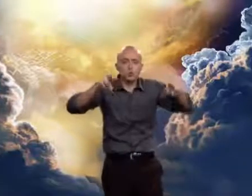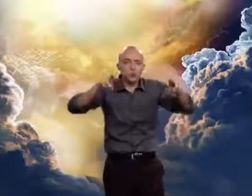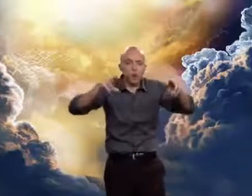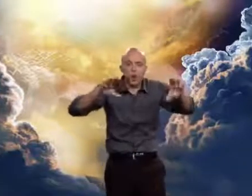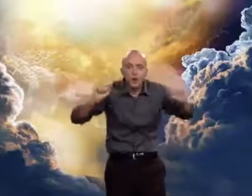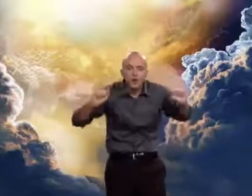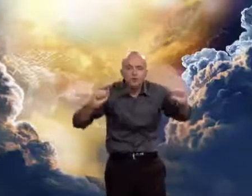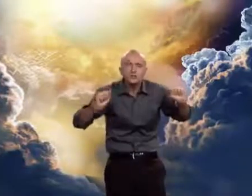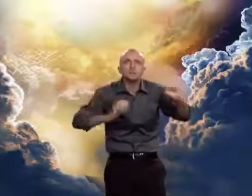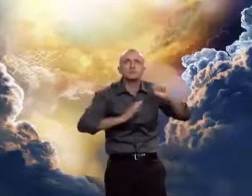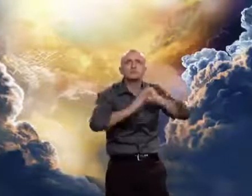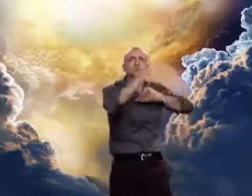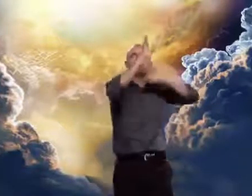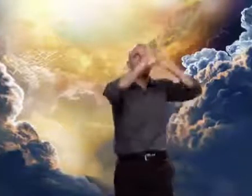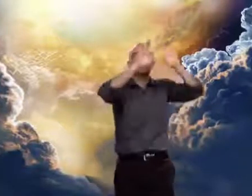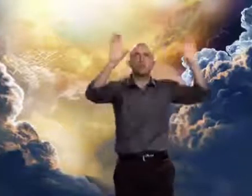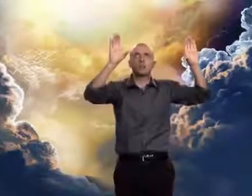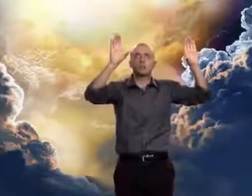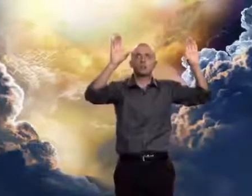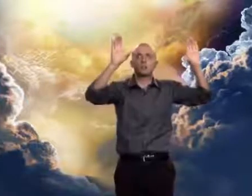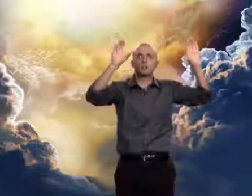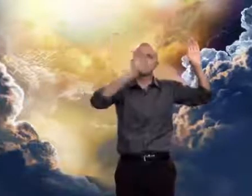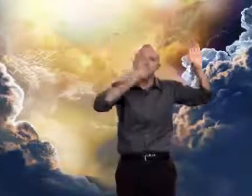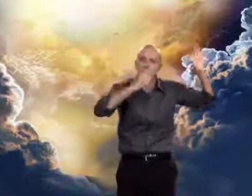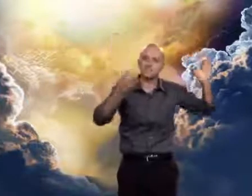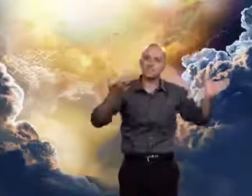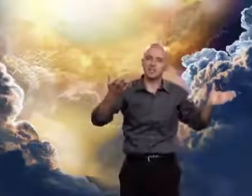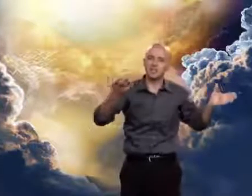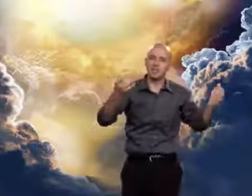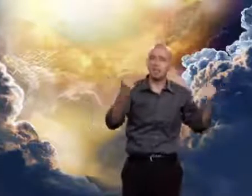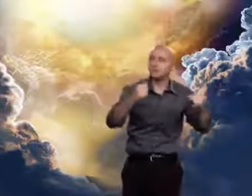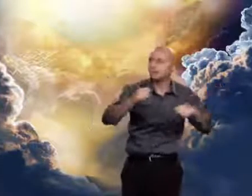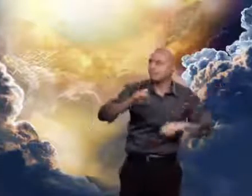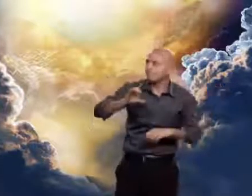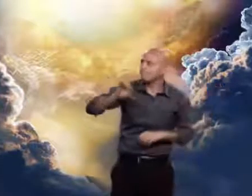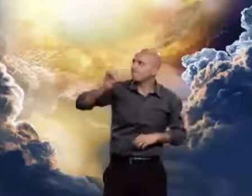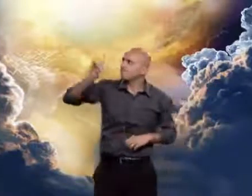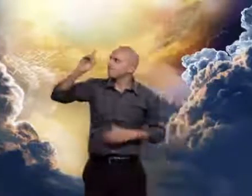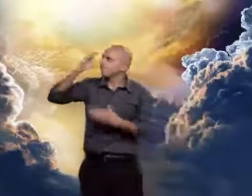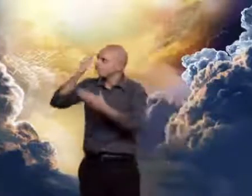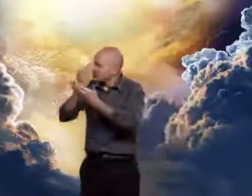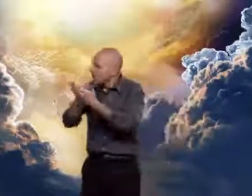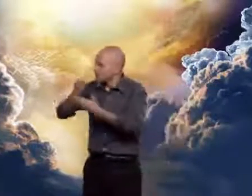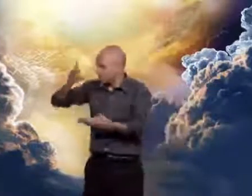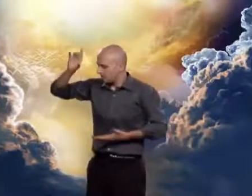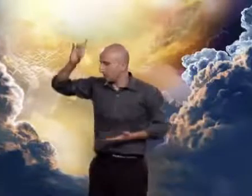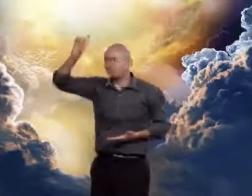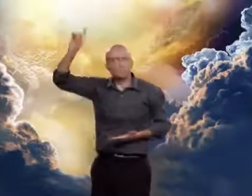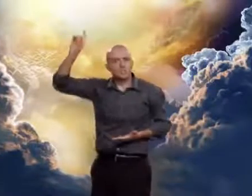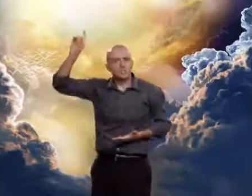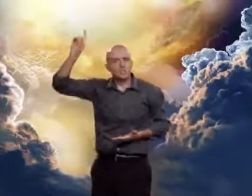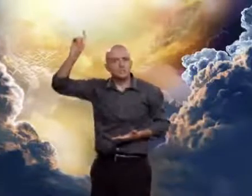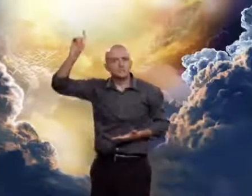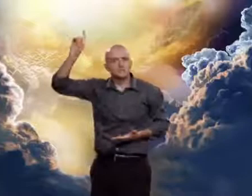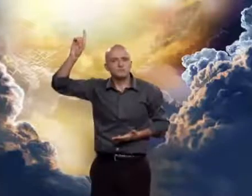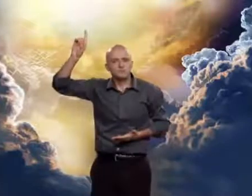o Salvador do mundo como apenas um ser humano. E aqueles que creem nessas manifestações espirituais